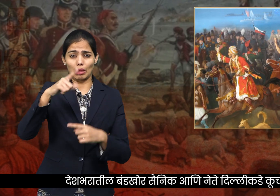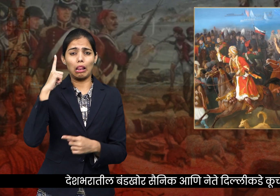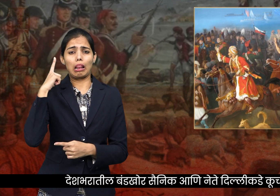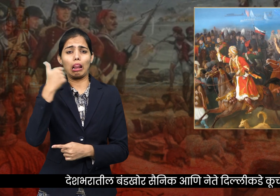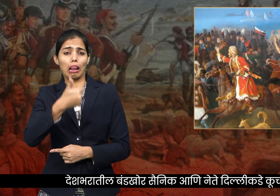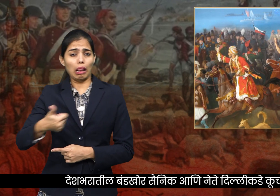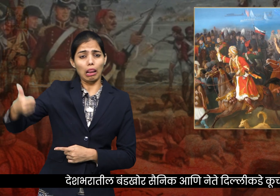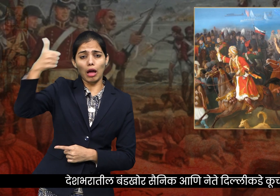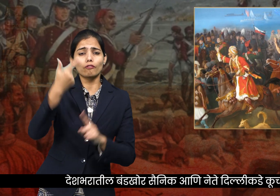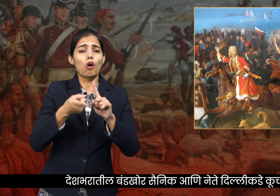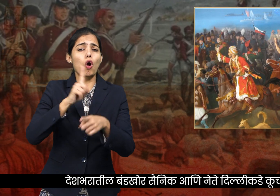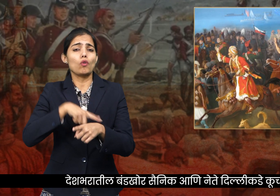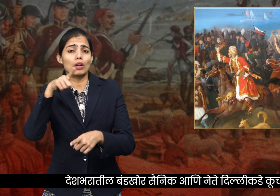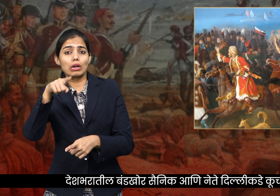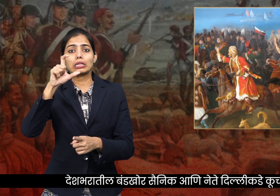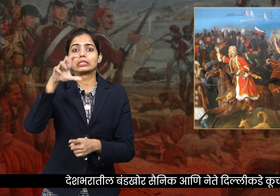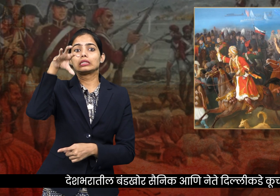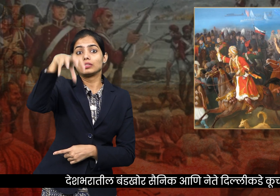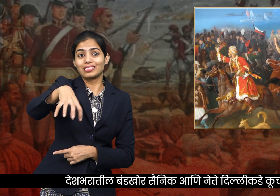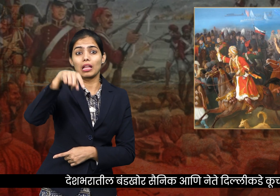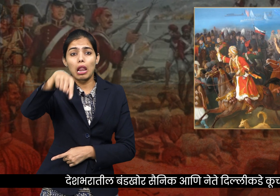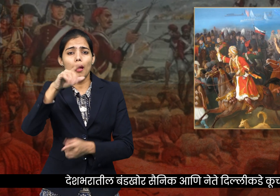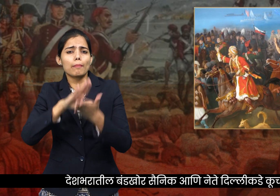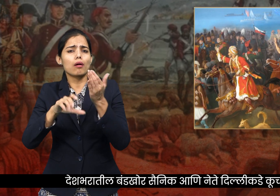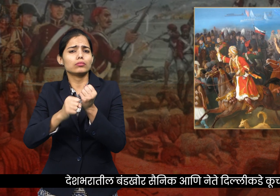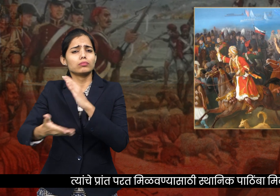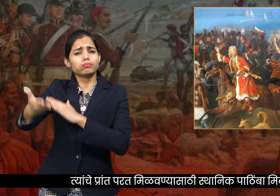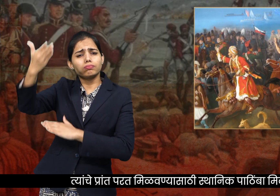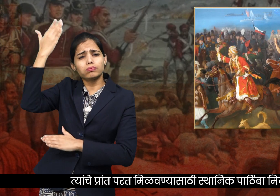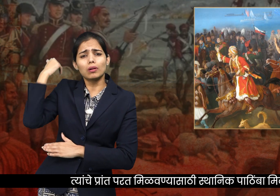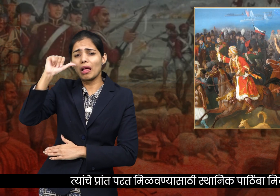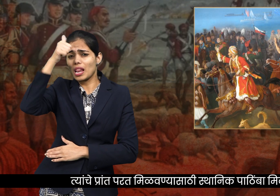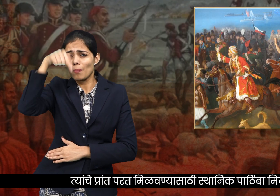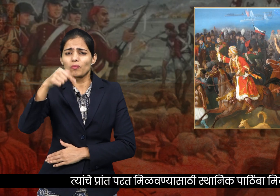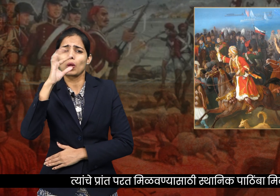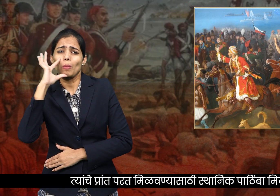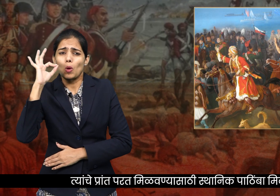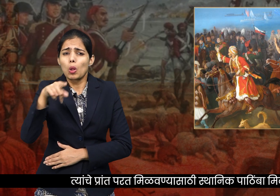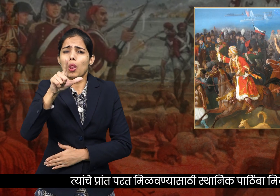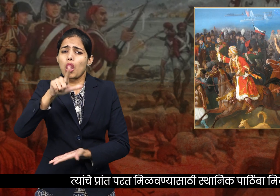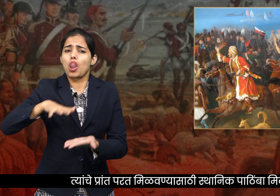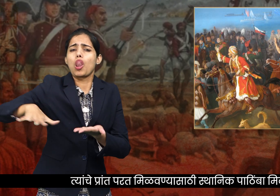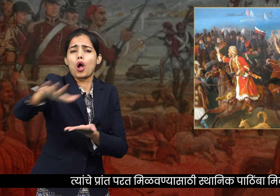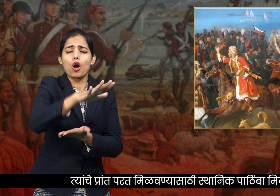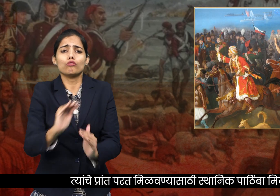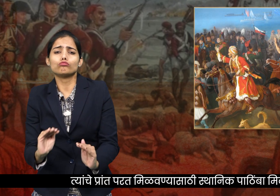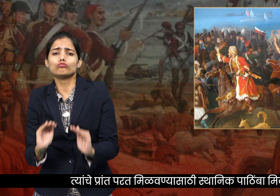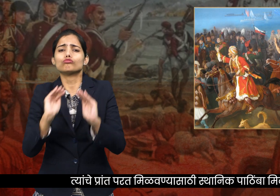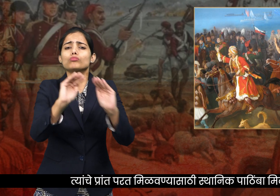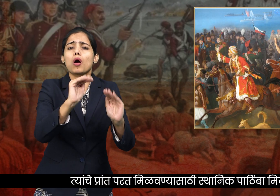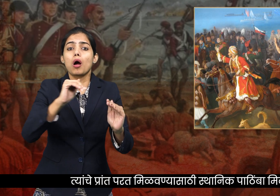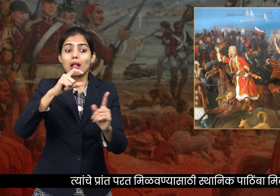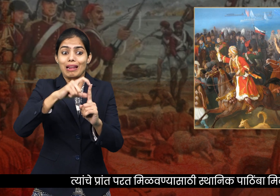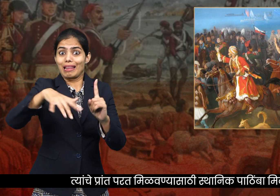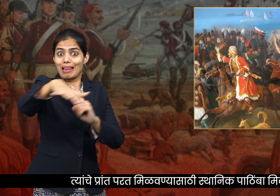देशभरातील बंडखोर सैनिक आणि नेते दिल्लीकडे कूच करत होते. त्यांचे प्राप्त कर मिटवण्यासाठी